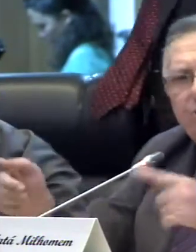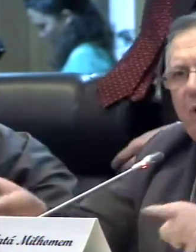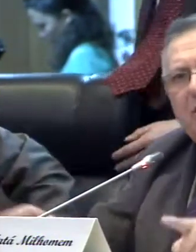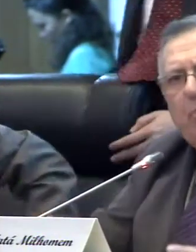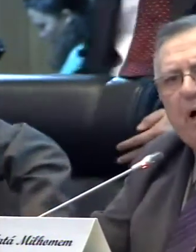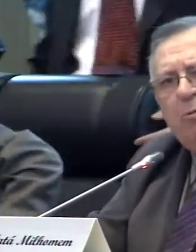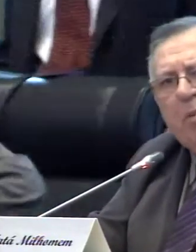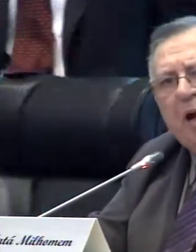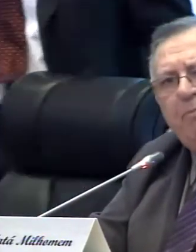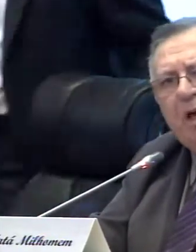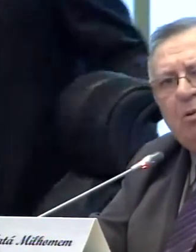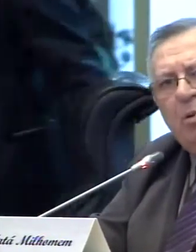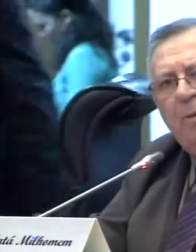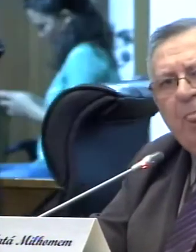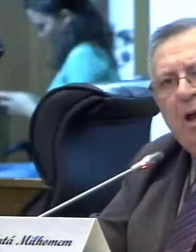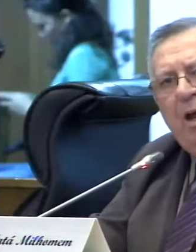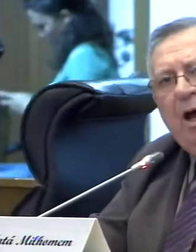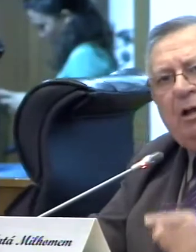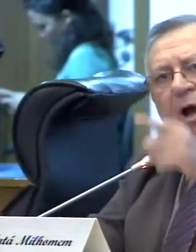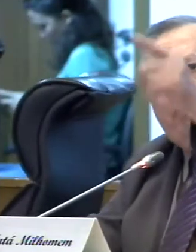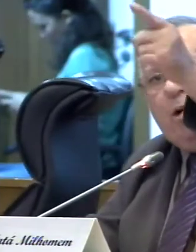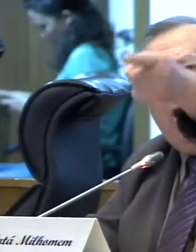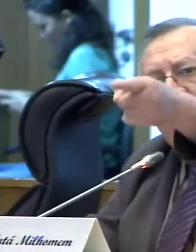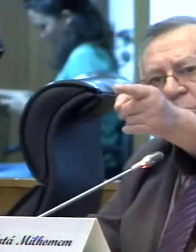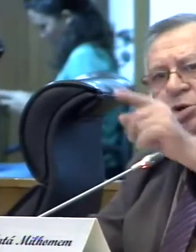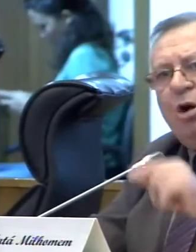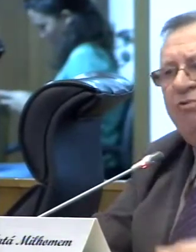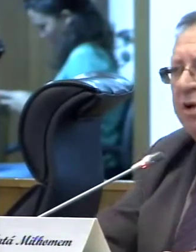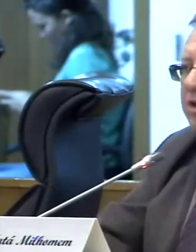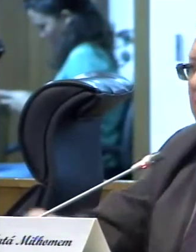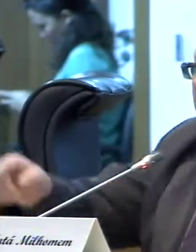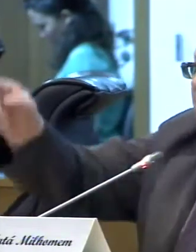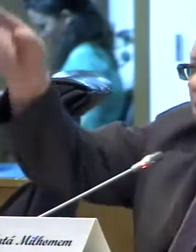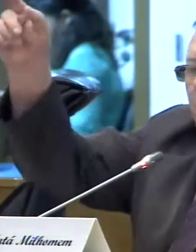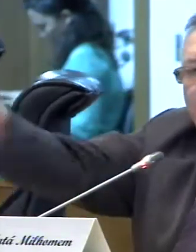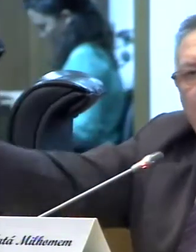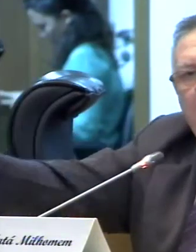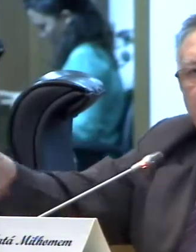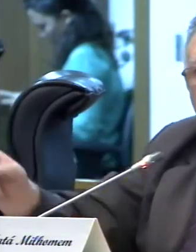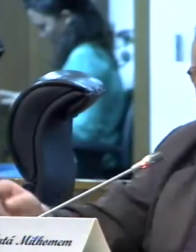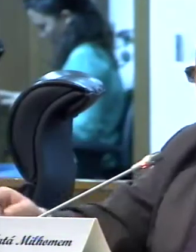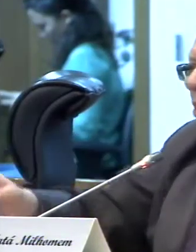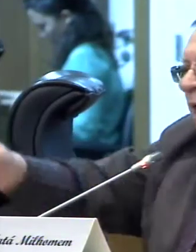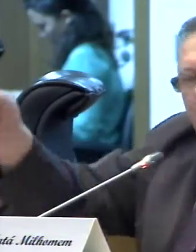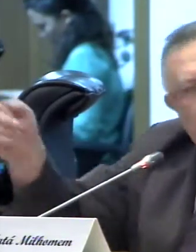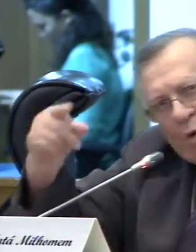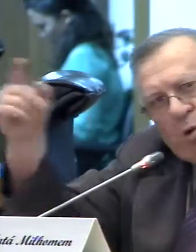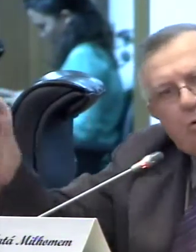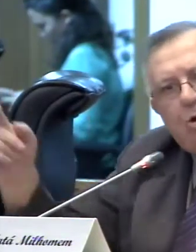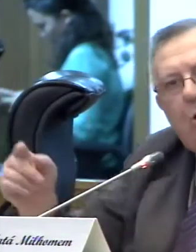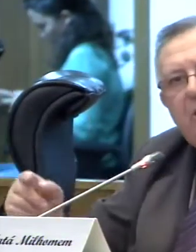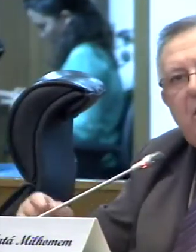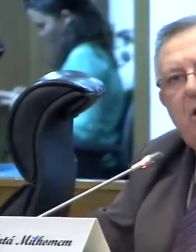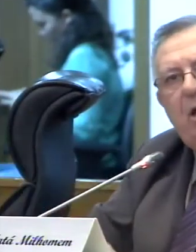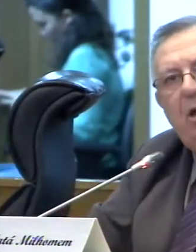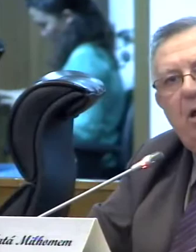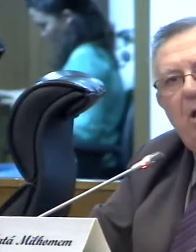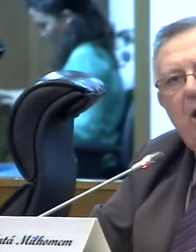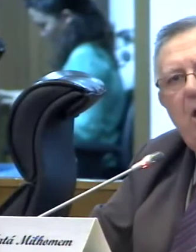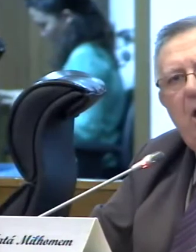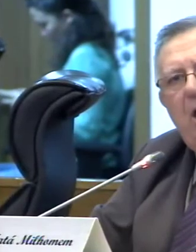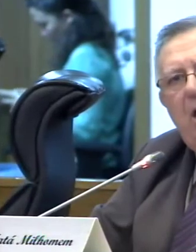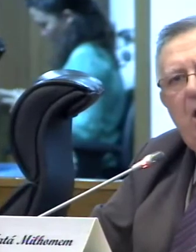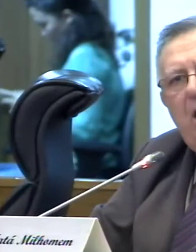acontecer, elas fazem parte do parlamento. Até porque não só Vossa Excelência, como ele próprio e todos nós